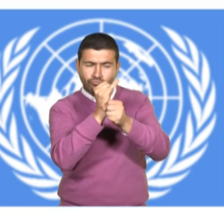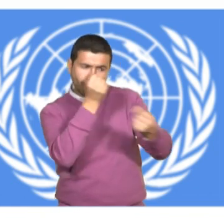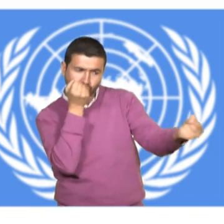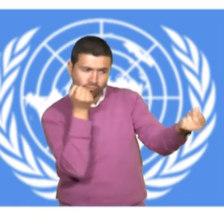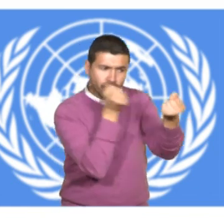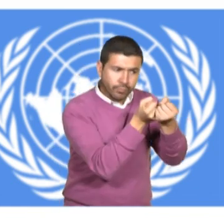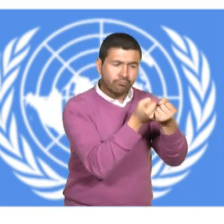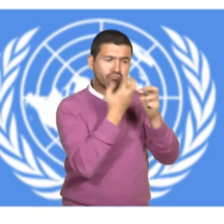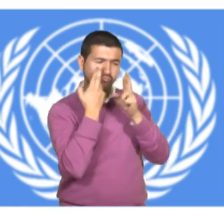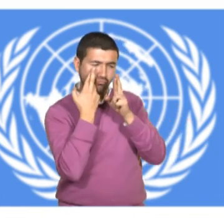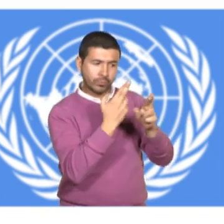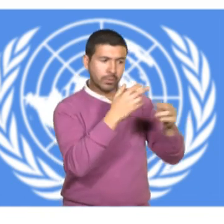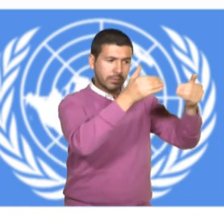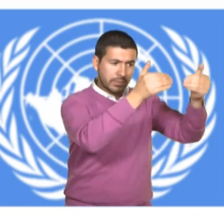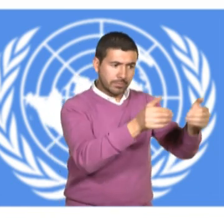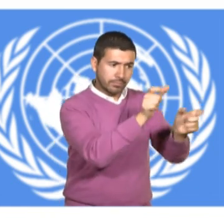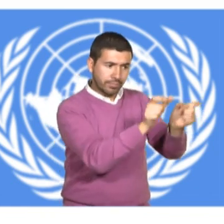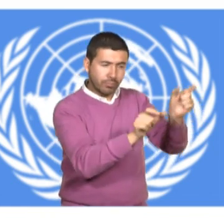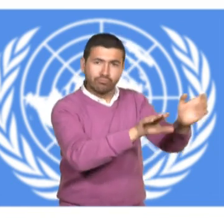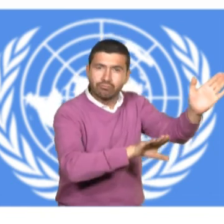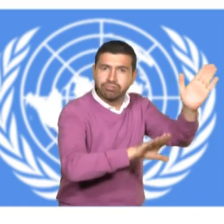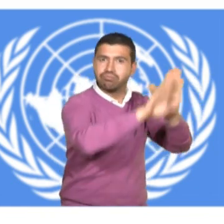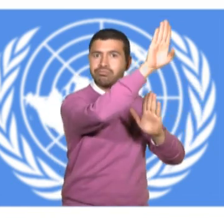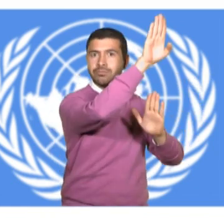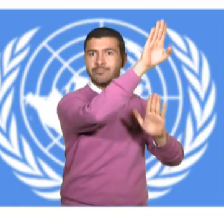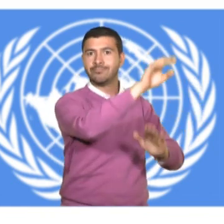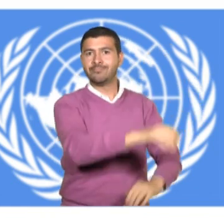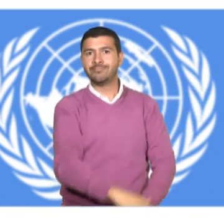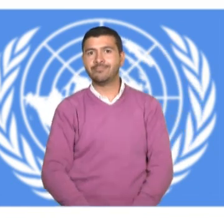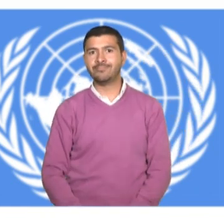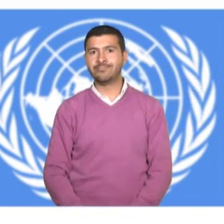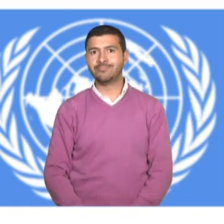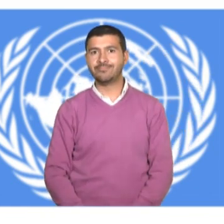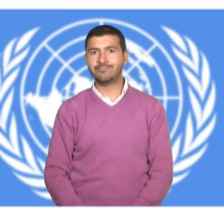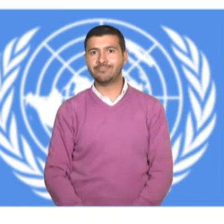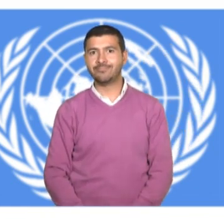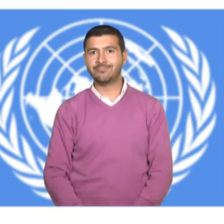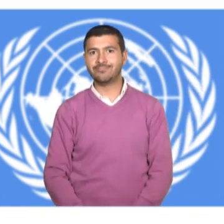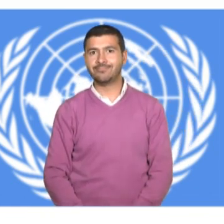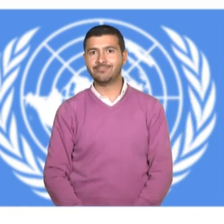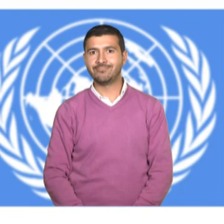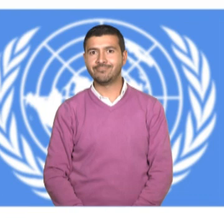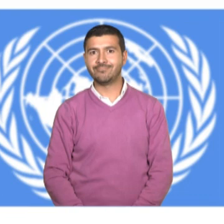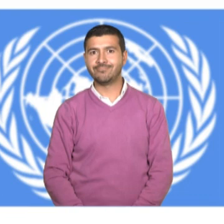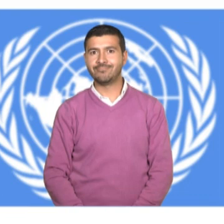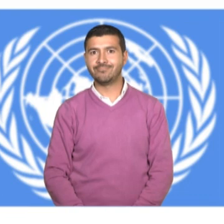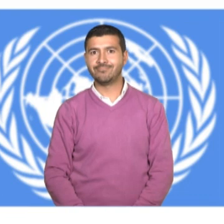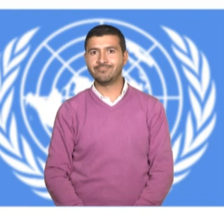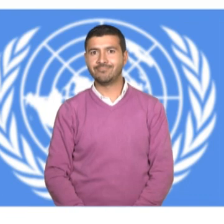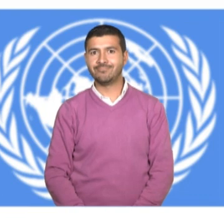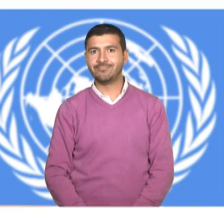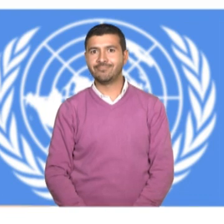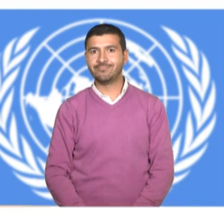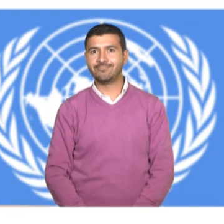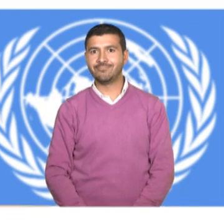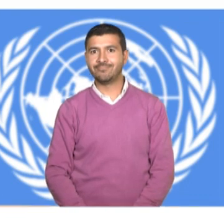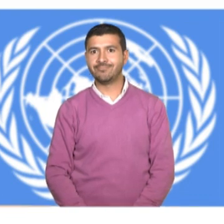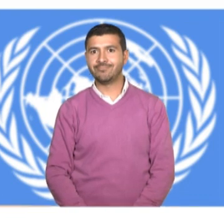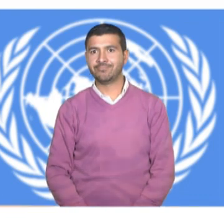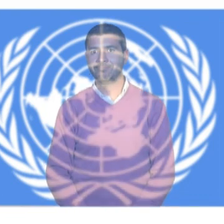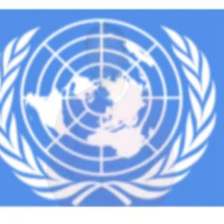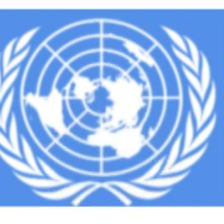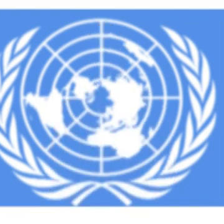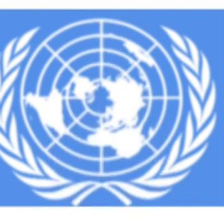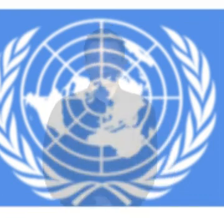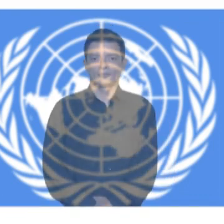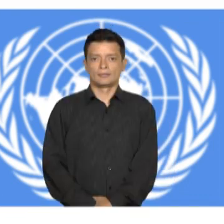internacional para mejorar las condiciones de vida de las personas con discapacidad en todos los países, en particular en los países en